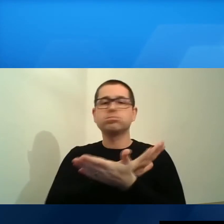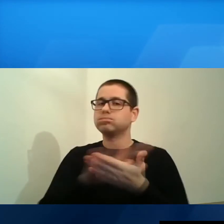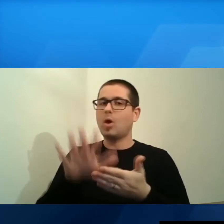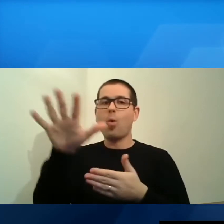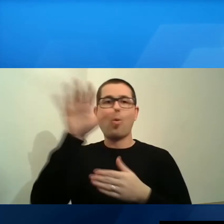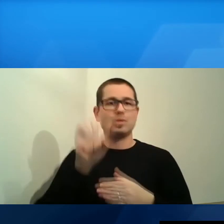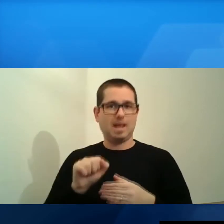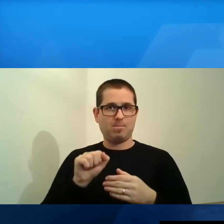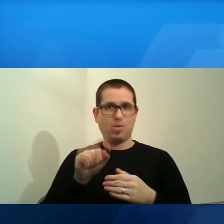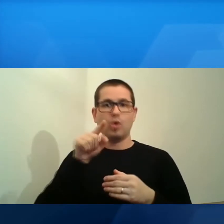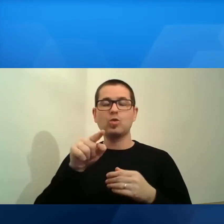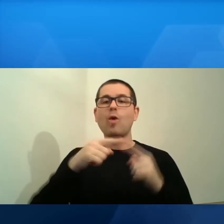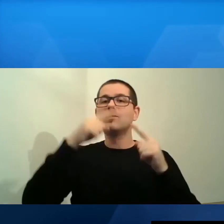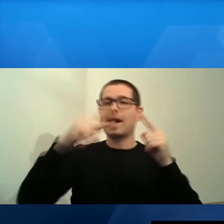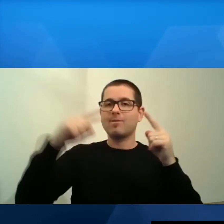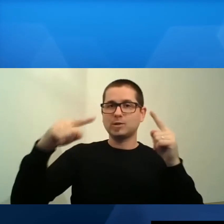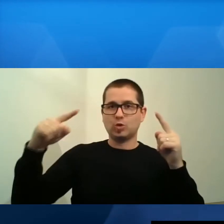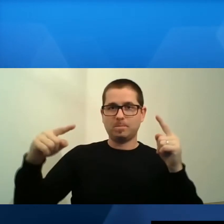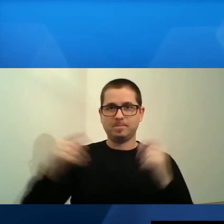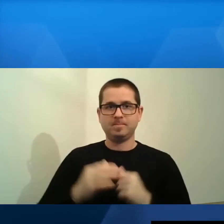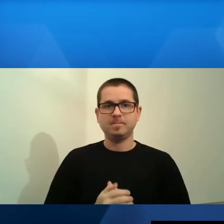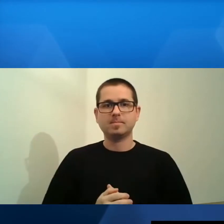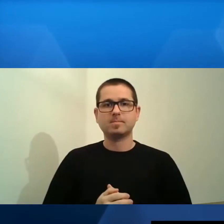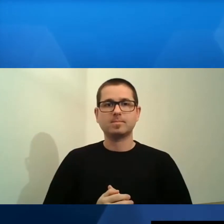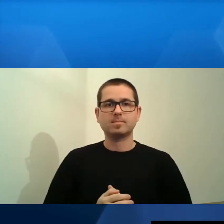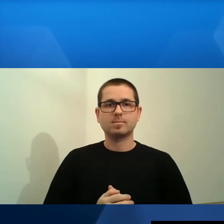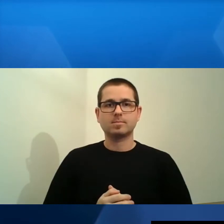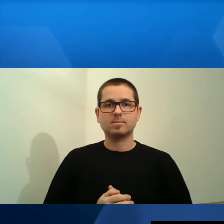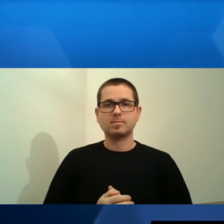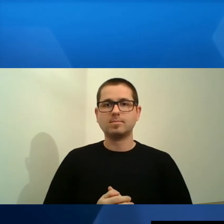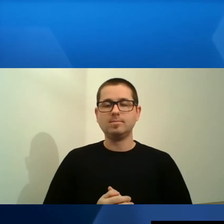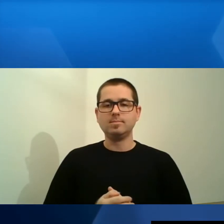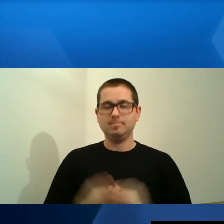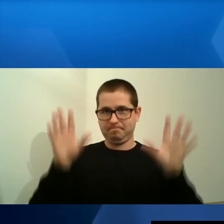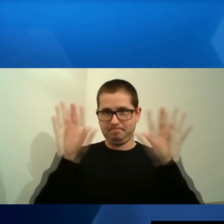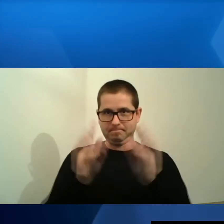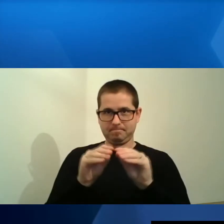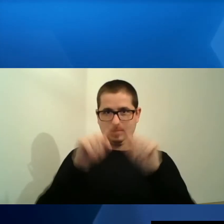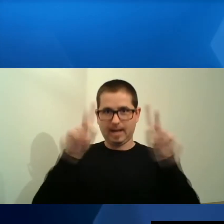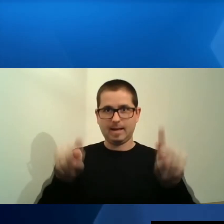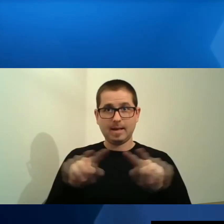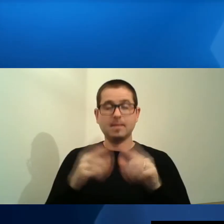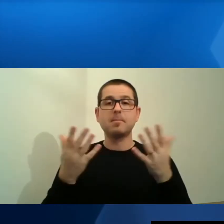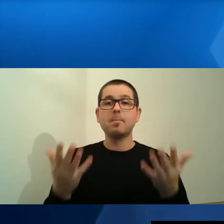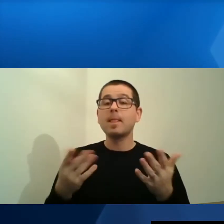to frekvenco. Zdaj bom pa jaz to nehal deliti. Stop share. Torej,